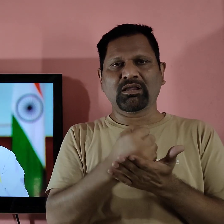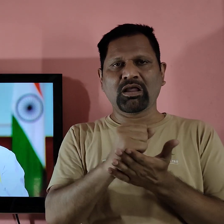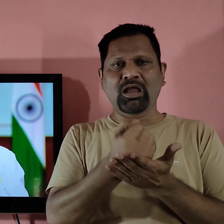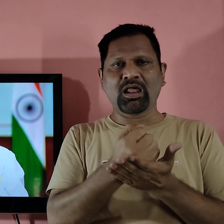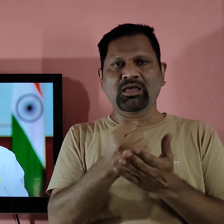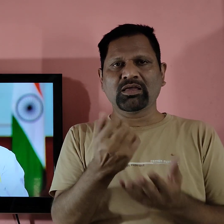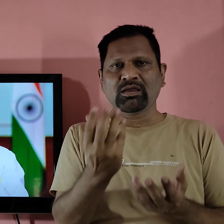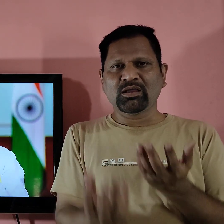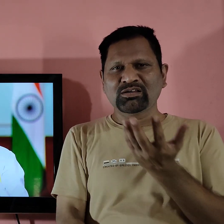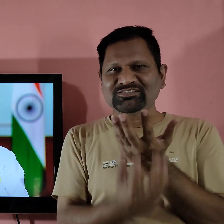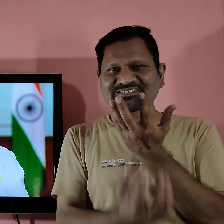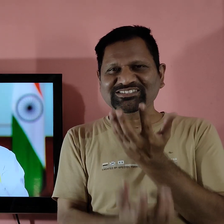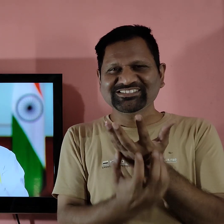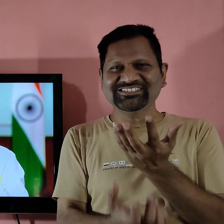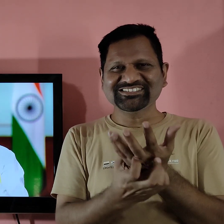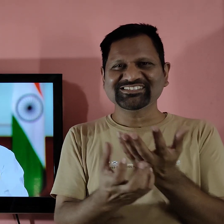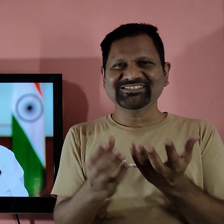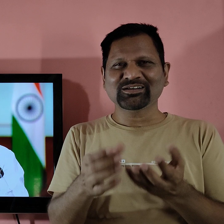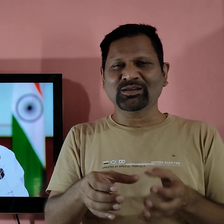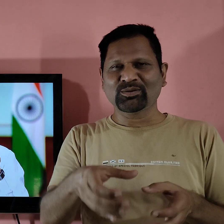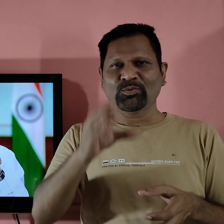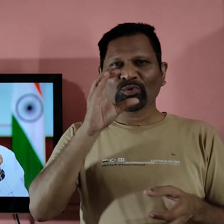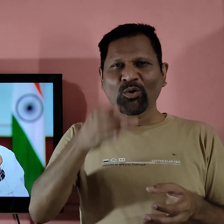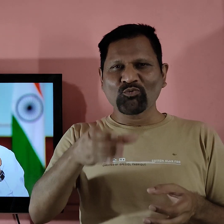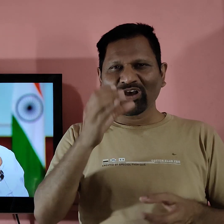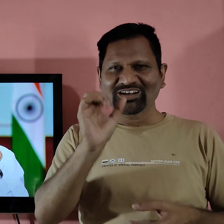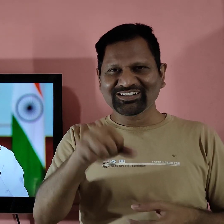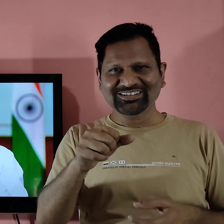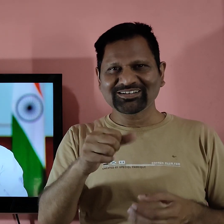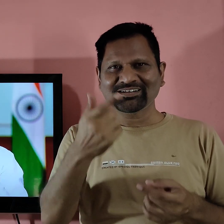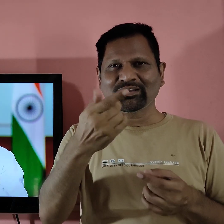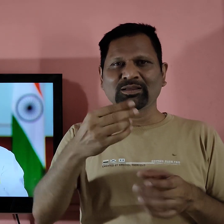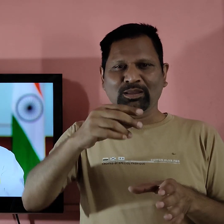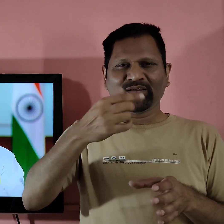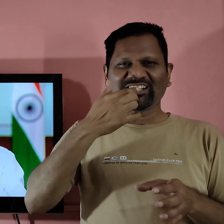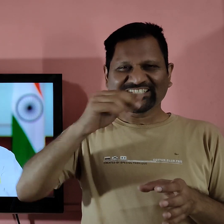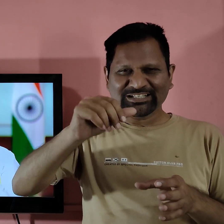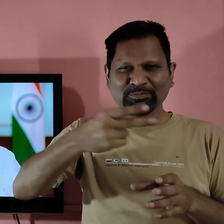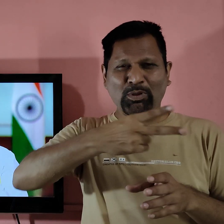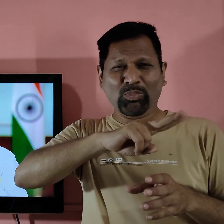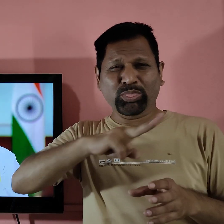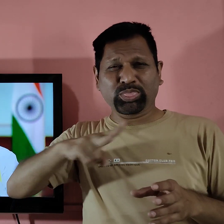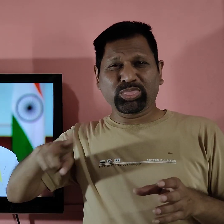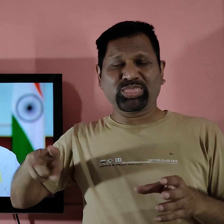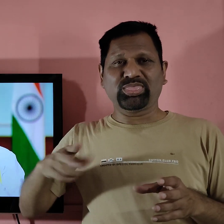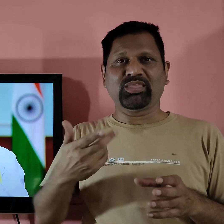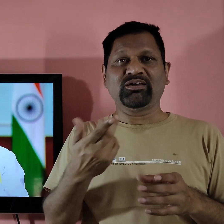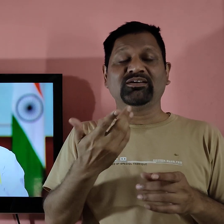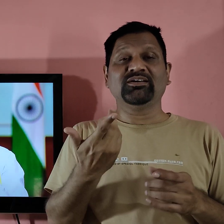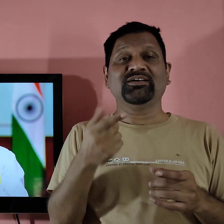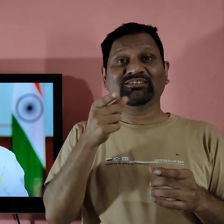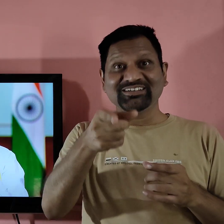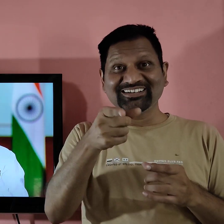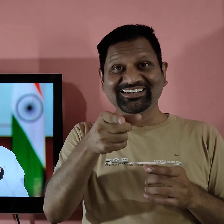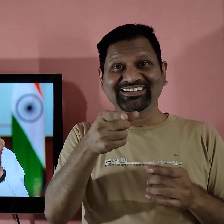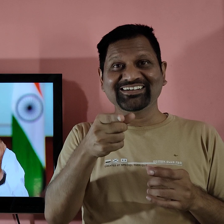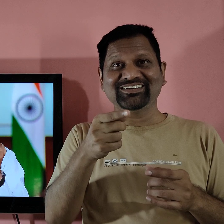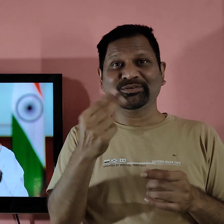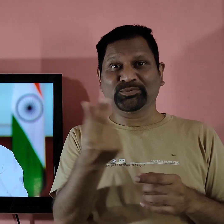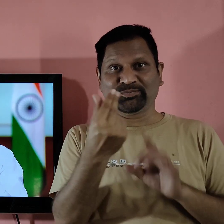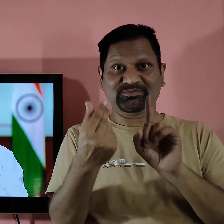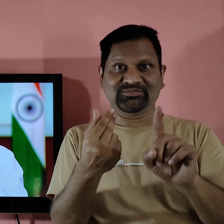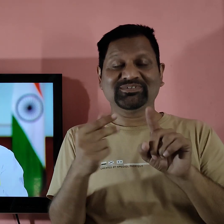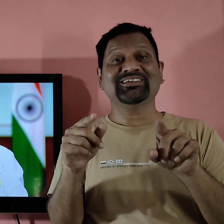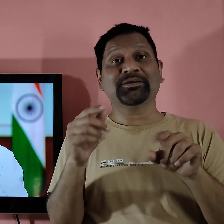काढ़ा पीने की परंपरा है, अनेक प्रकार के मसालों का उपयोग हम करते हैं। इसके साथ साथ अगर